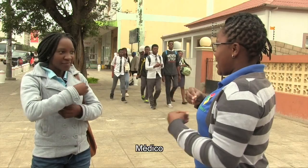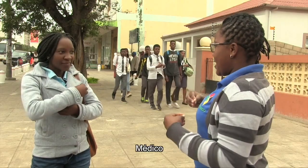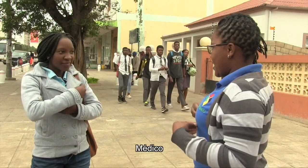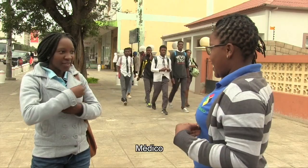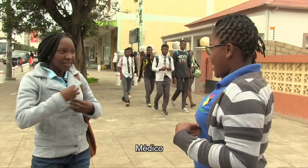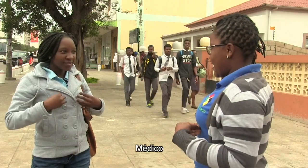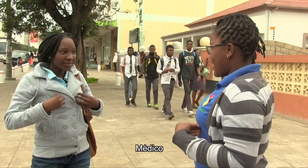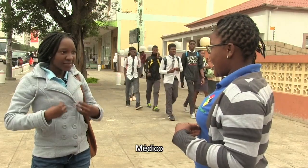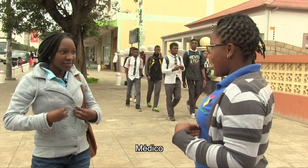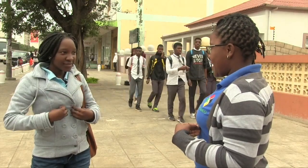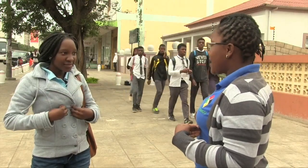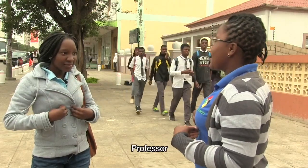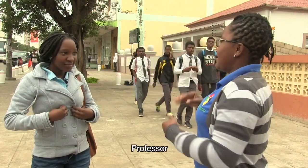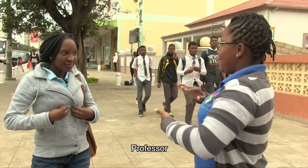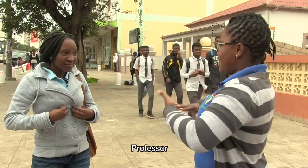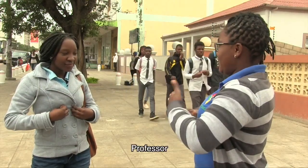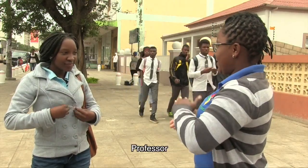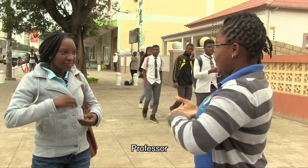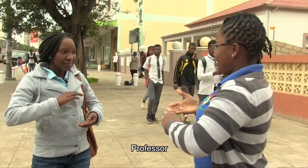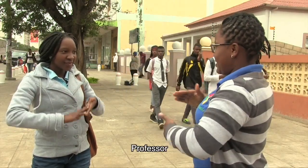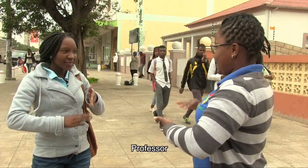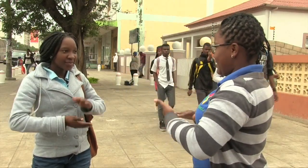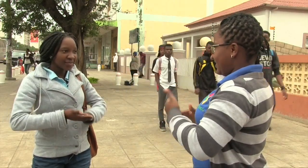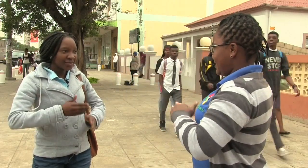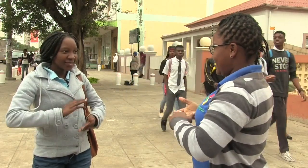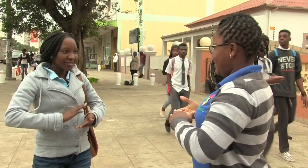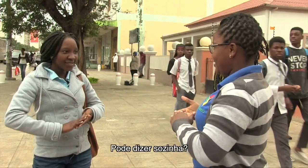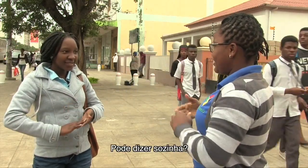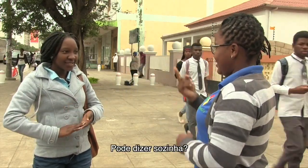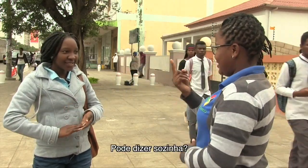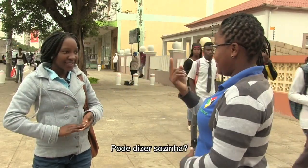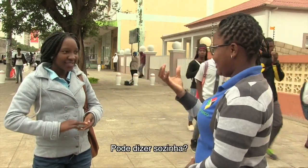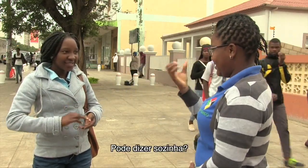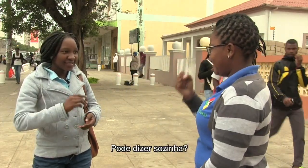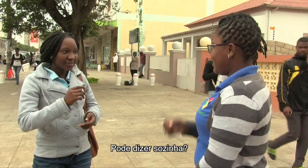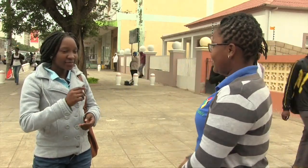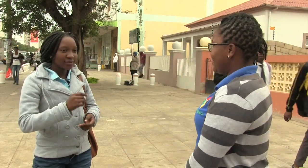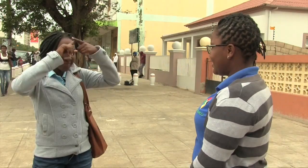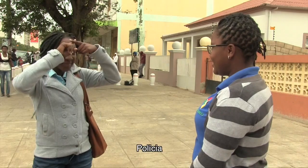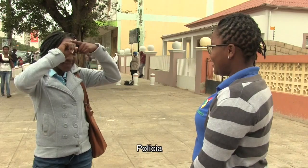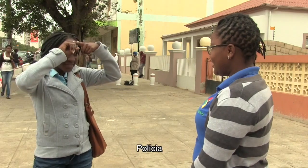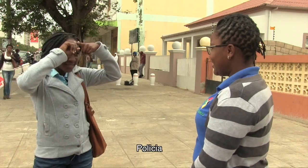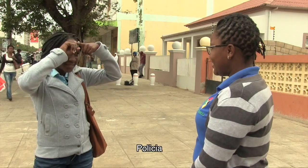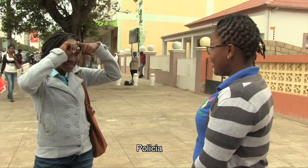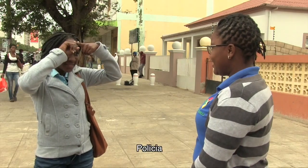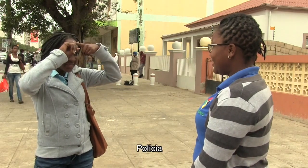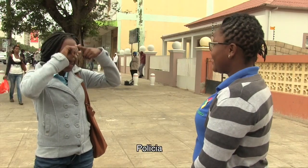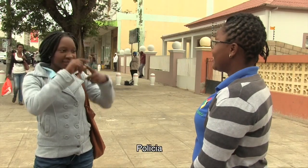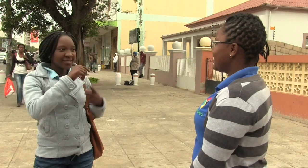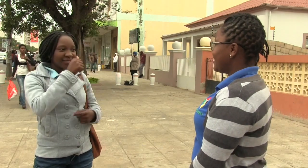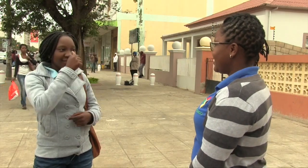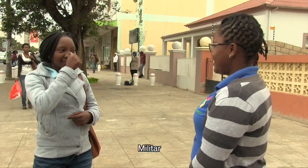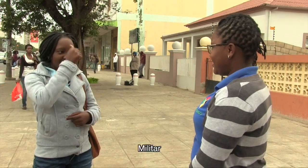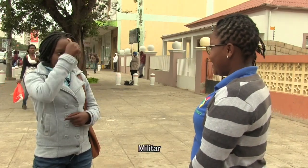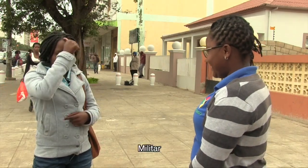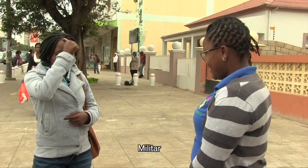Médico Professor Pode dizer sozinha? Polícia